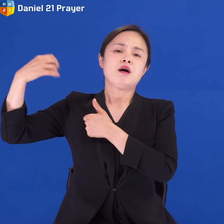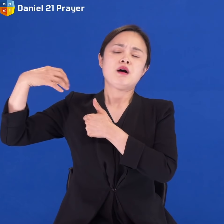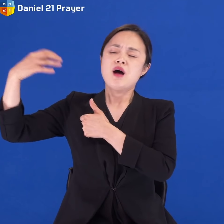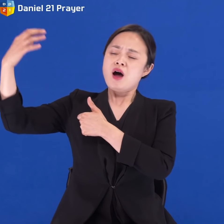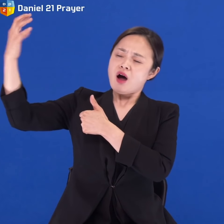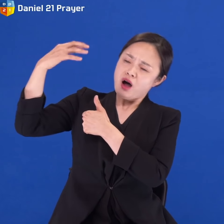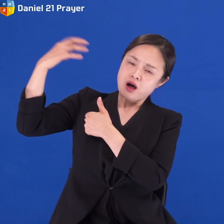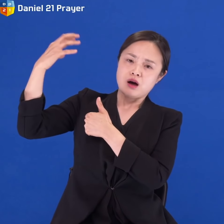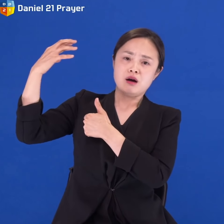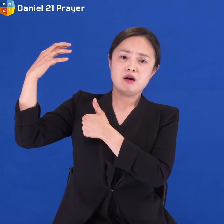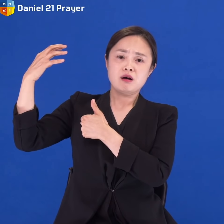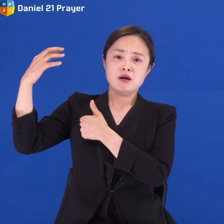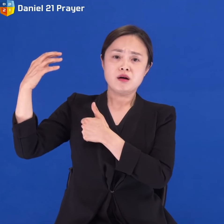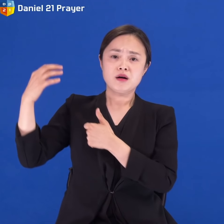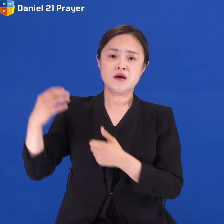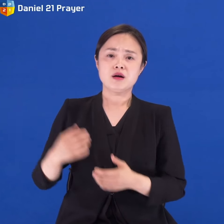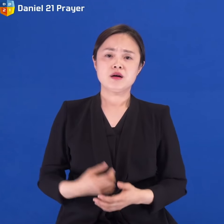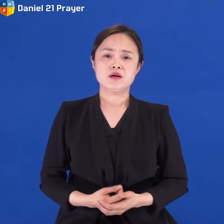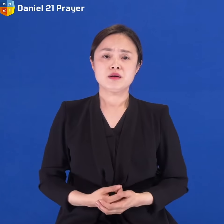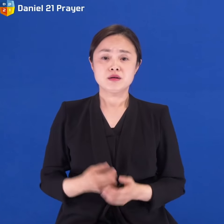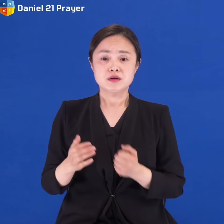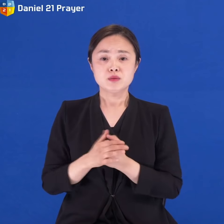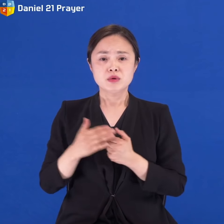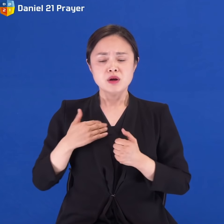감히 말을 할 수 없었습니다.